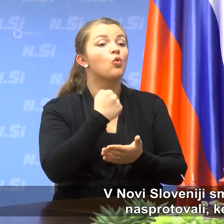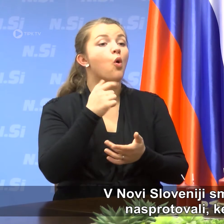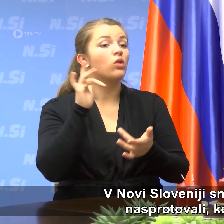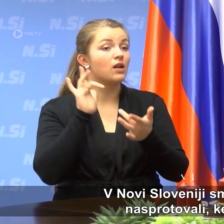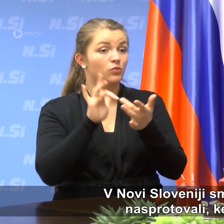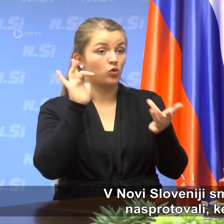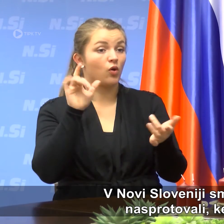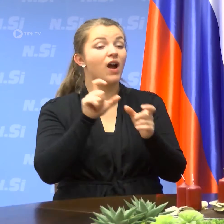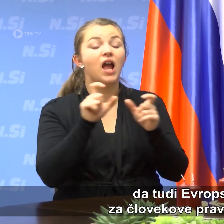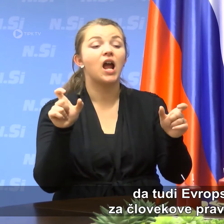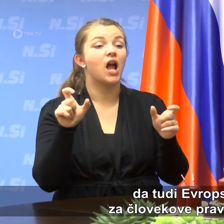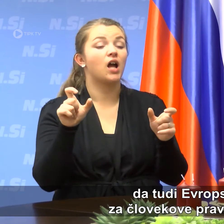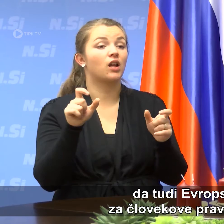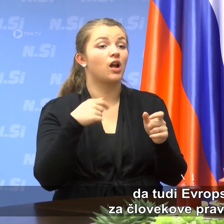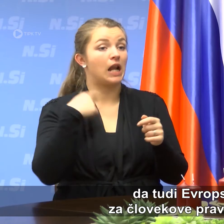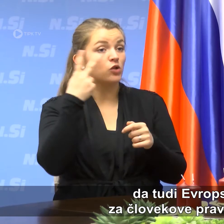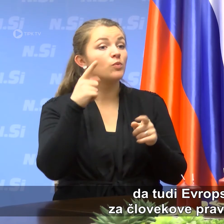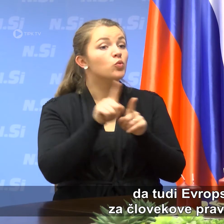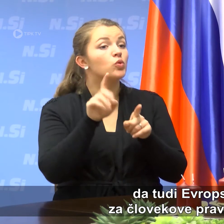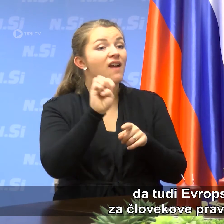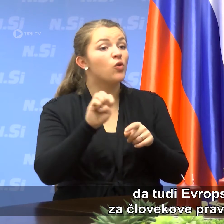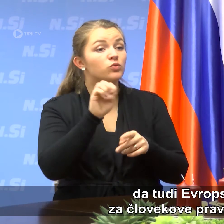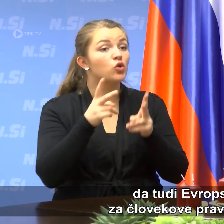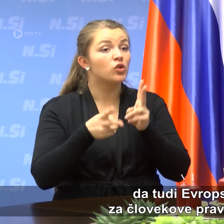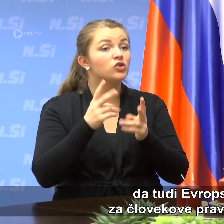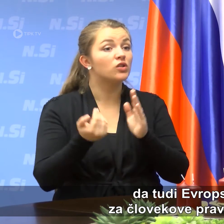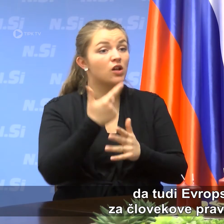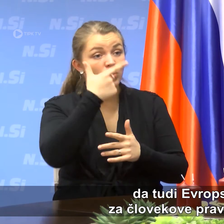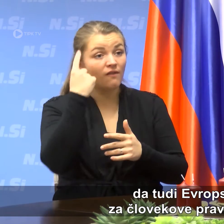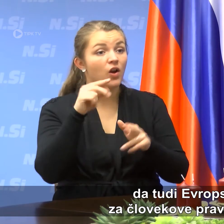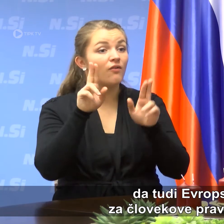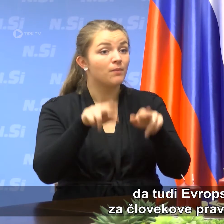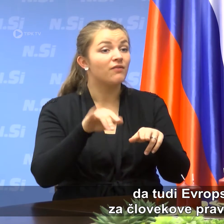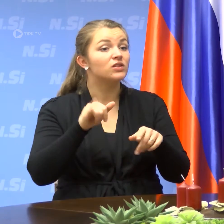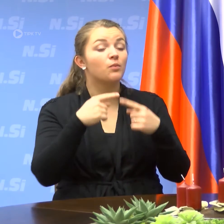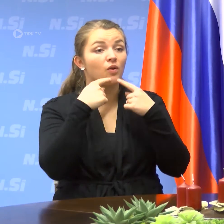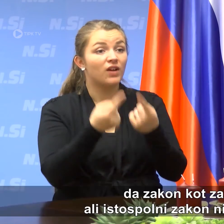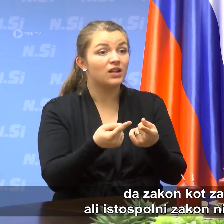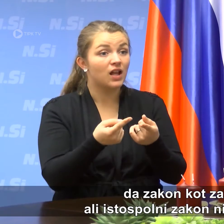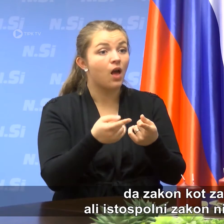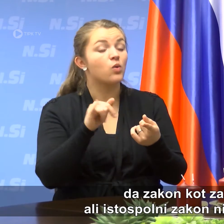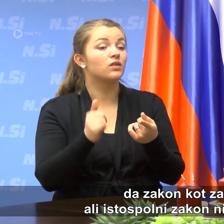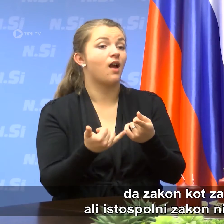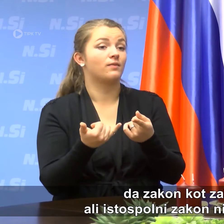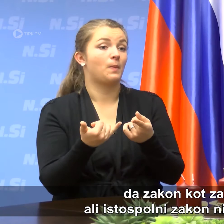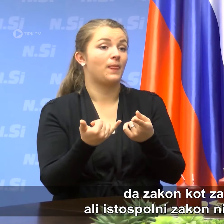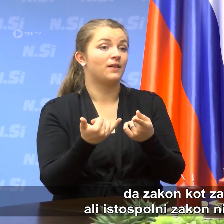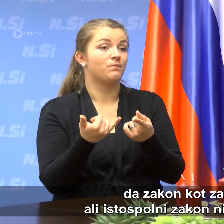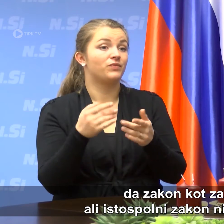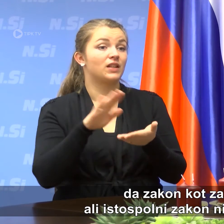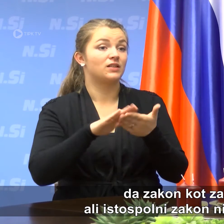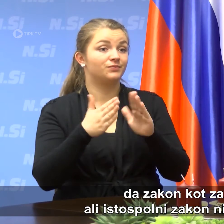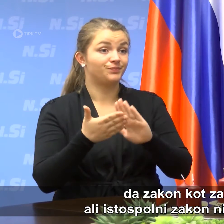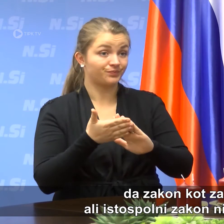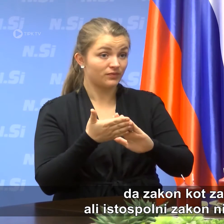nasprotovali, ker razumemo, da tudi Evropsko sodišče za človekove pravice je povedalo, da